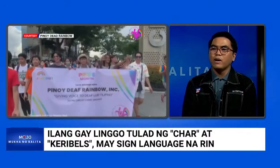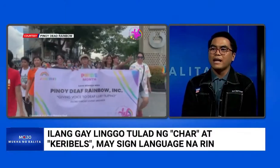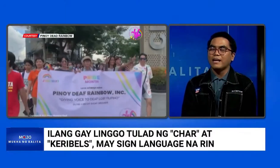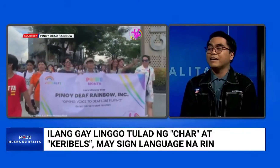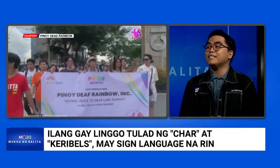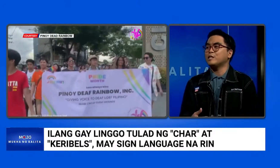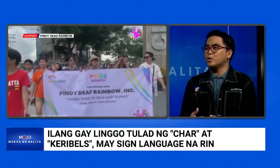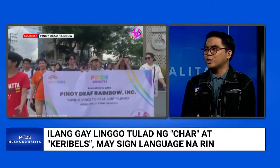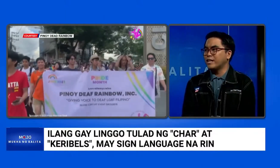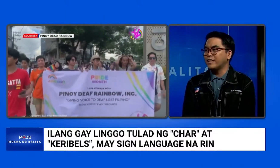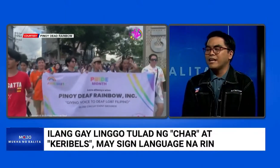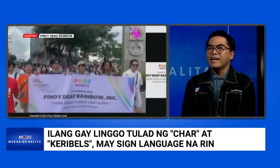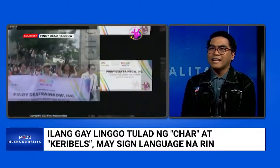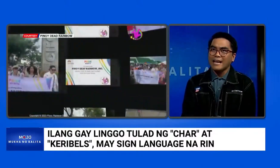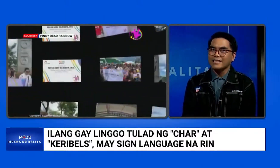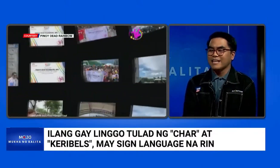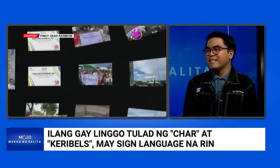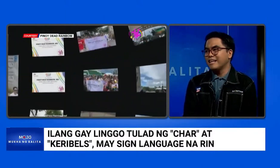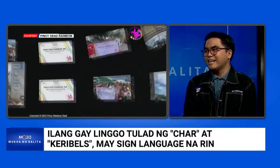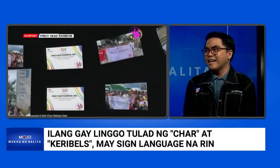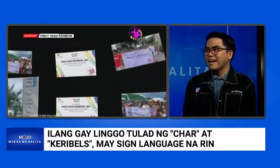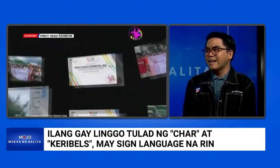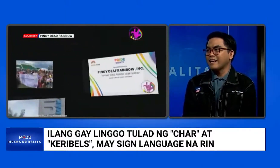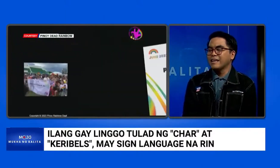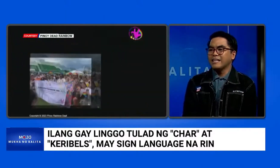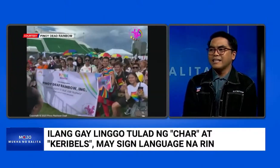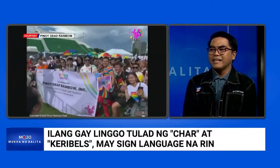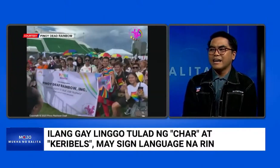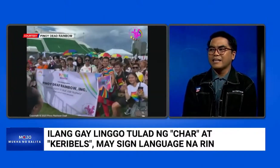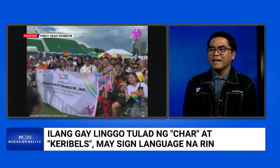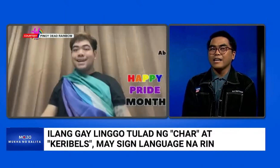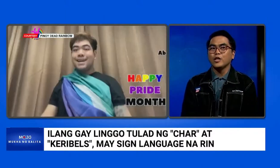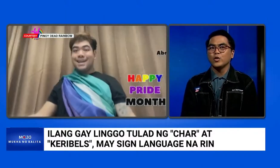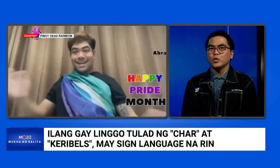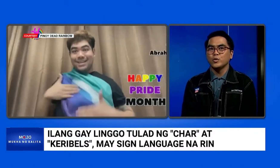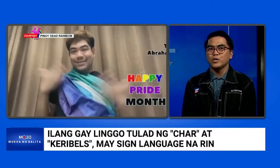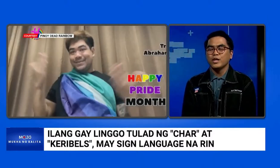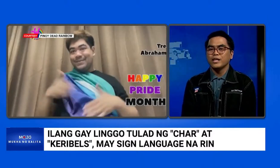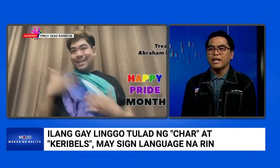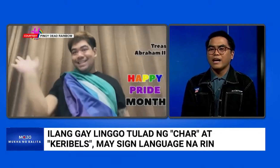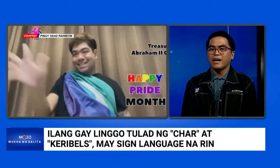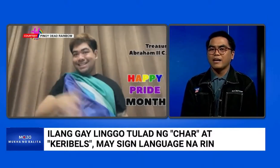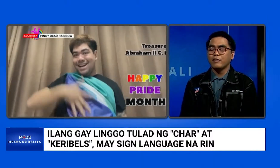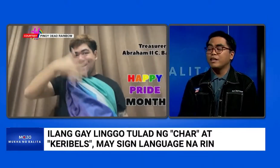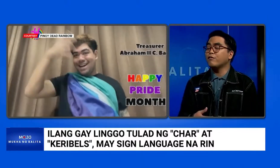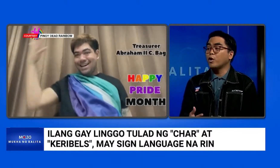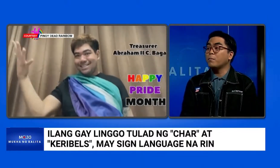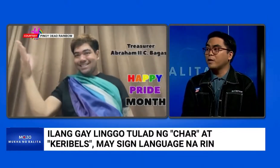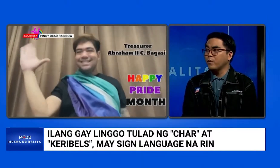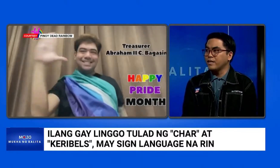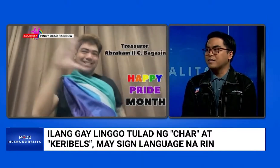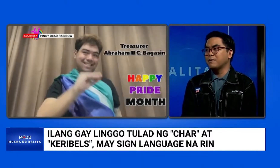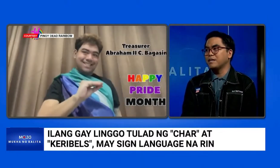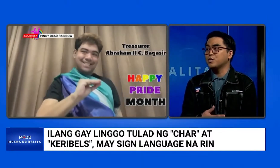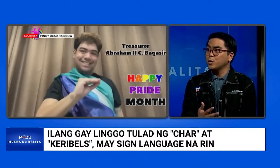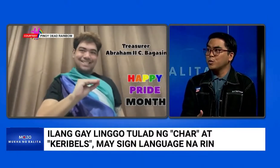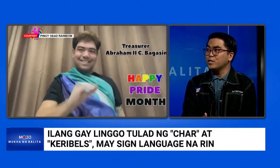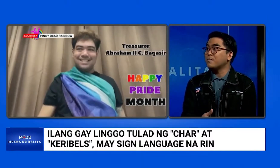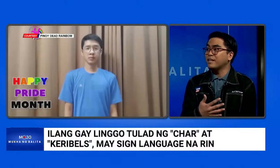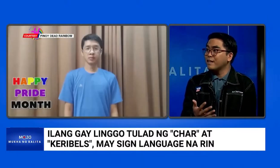lang institutionalizing na nangyayari. Hindi lang na-i-introduce na in a formal way sa mga schools, sa mga deaf